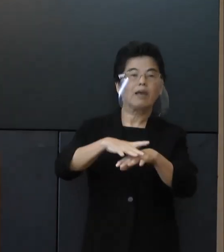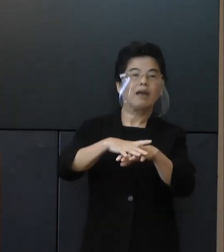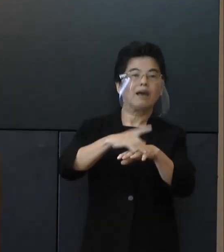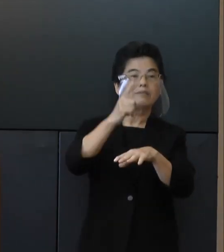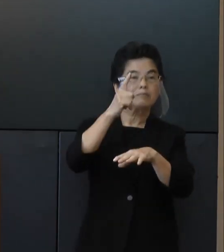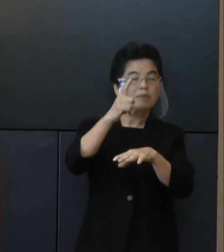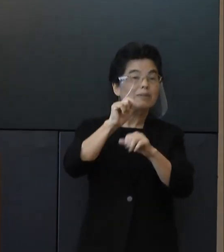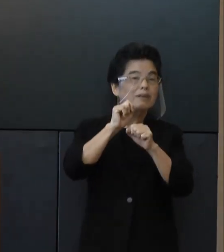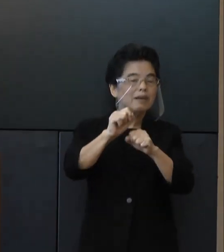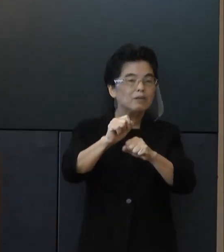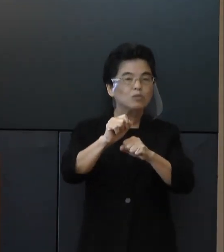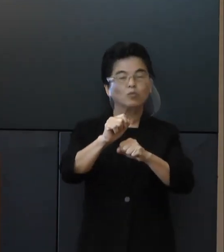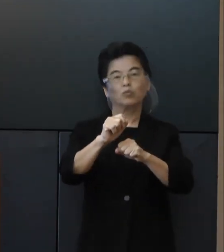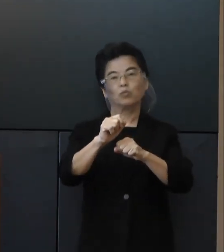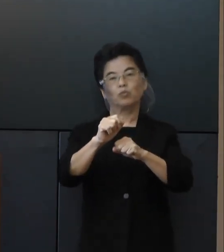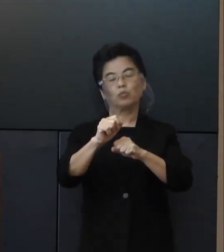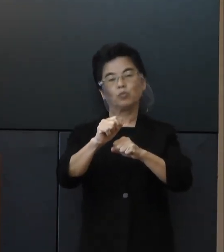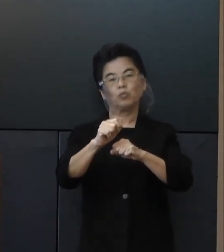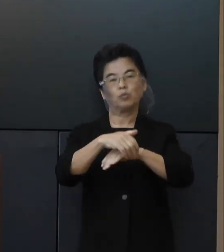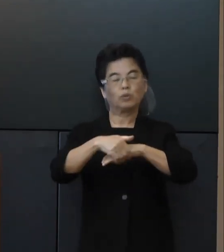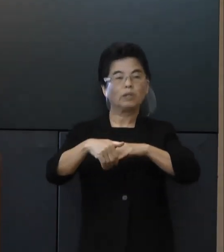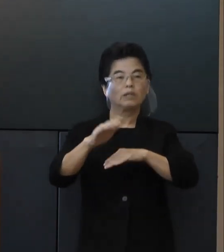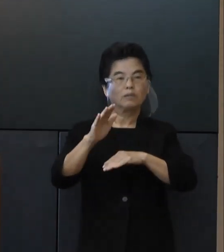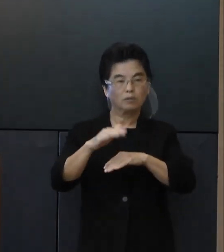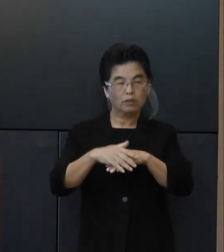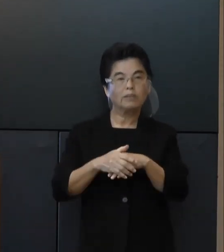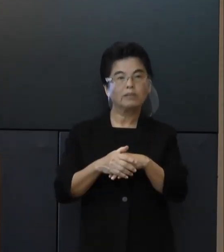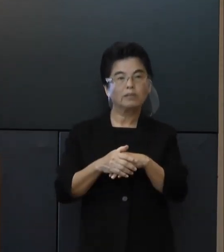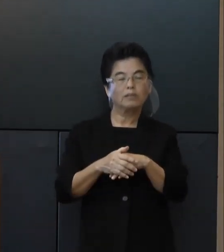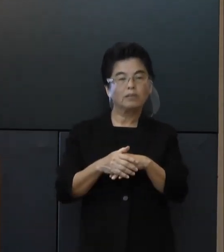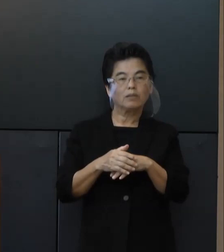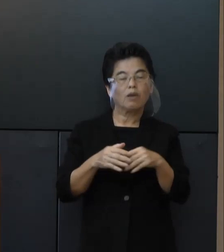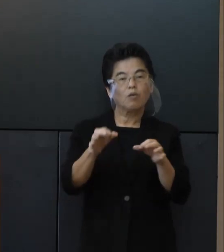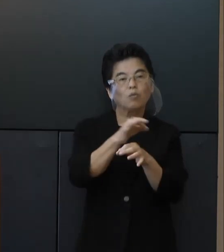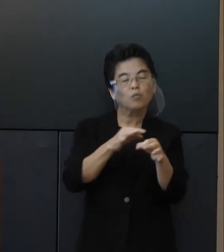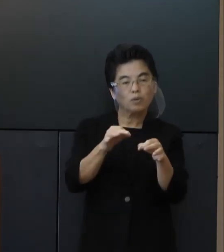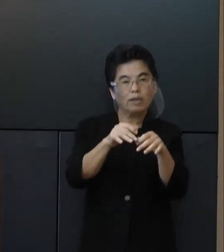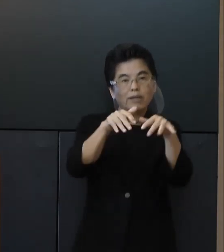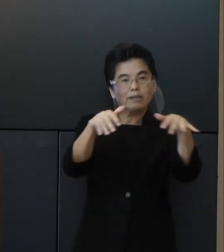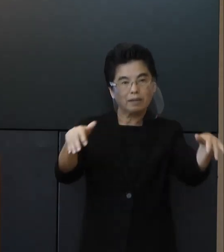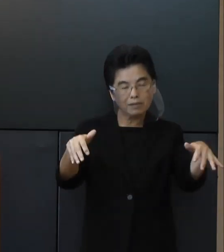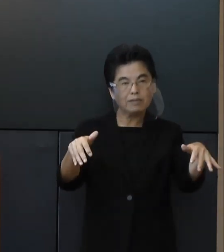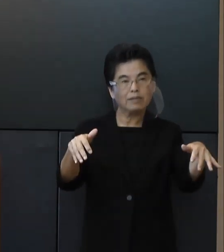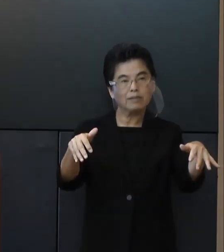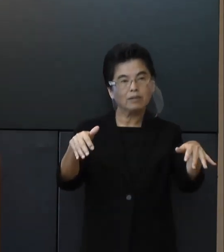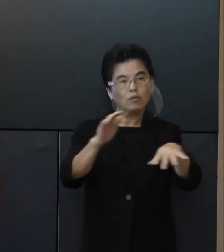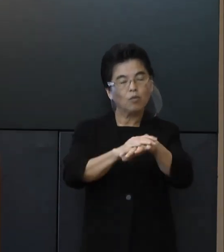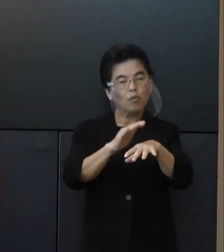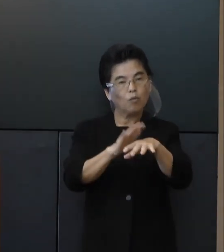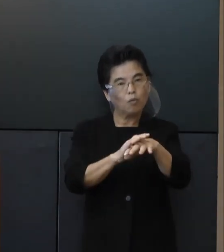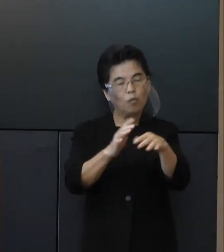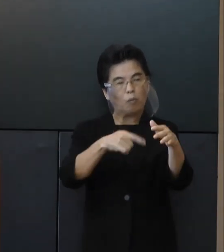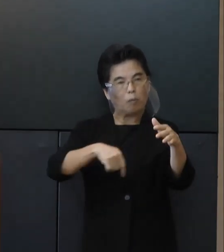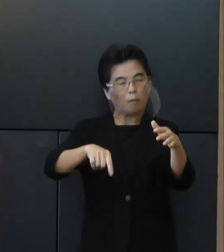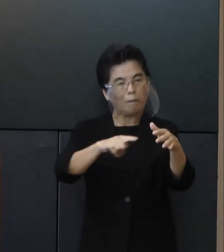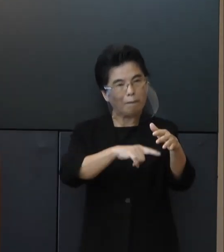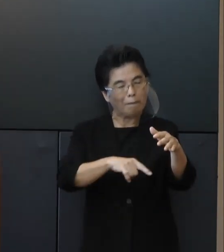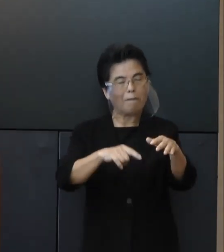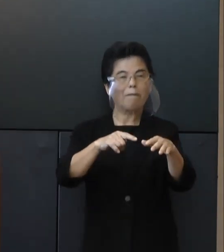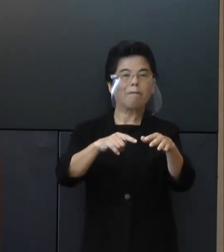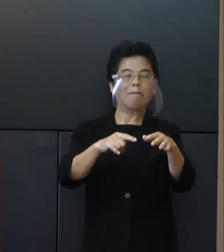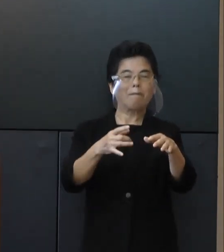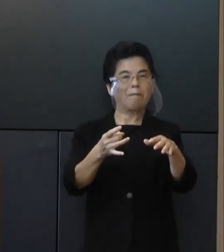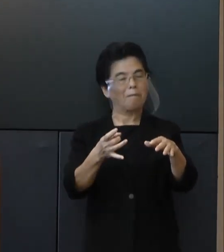みでございますので、そのオペレーションを含めたですね、運営体制というのが、どういうものかというのを、初